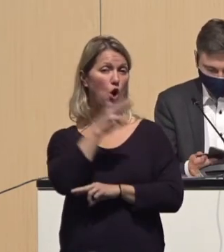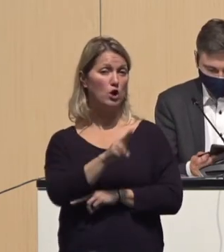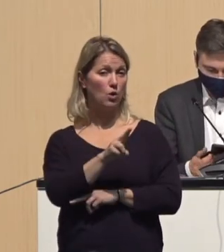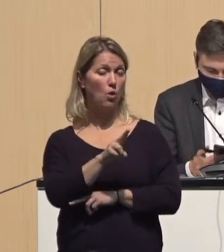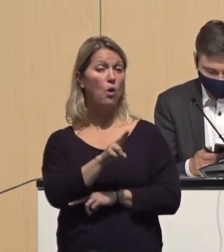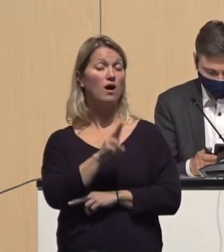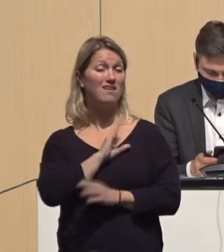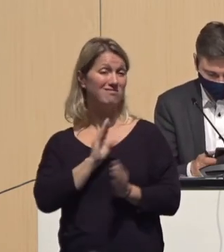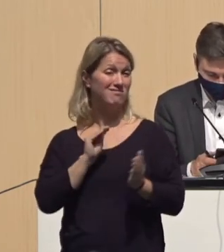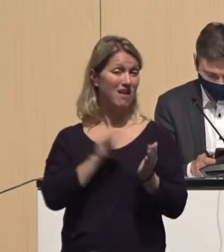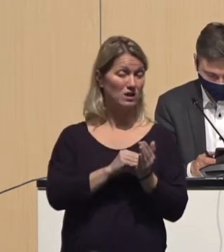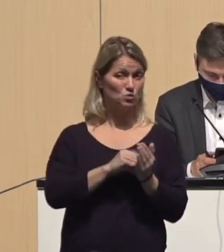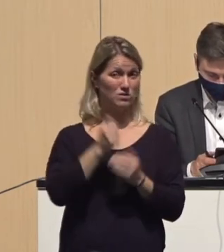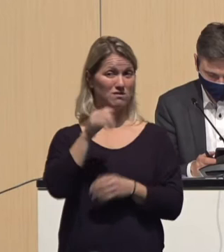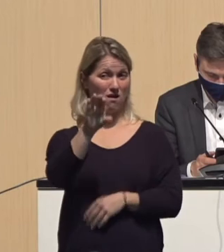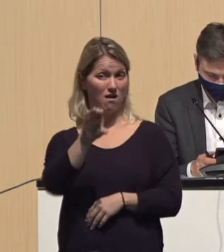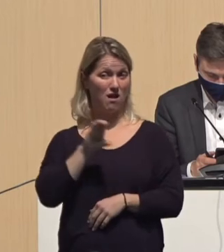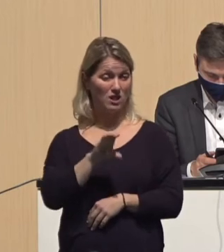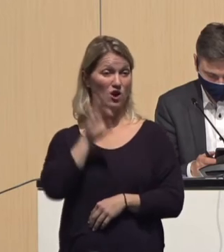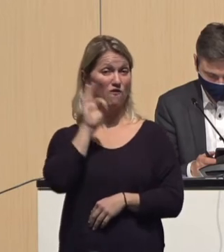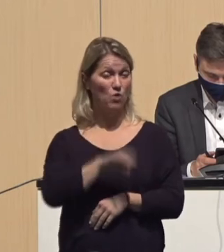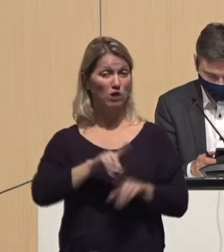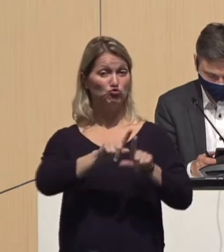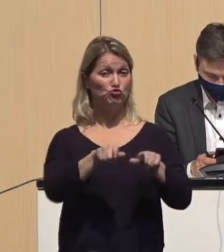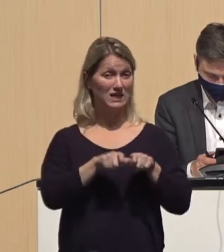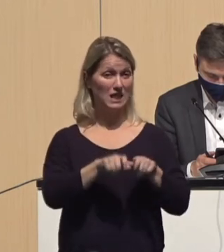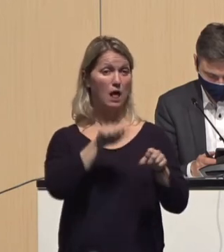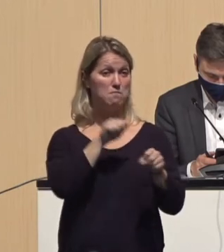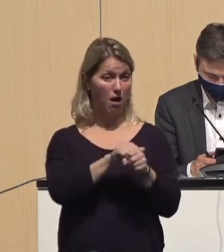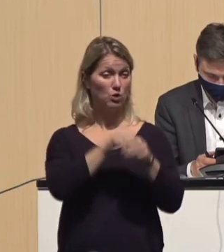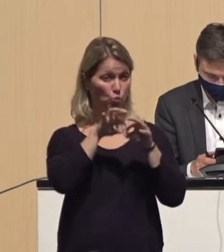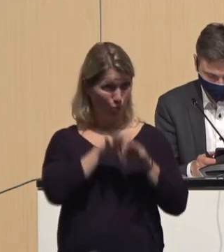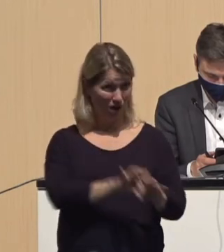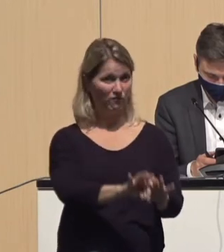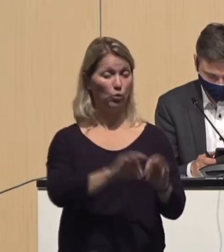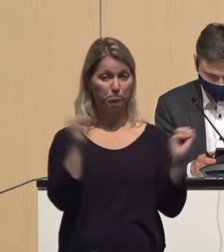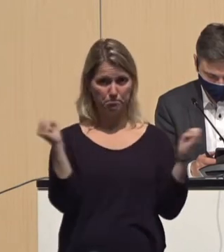zusätzliche Gelder für die Durchführung des Striezelmarktes beschlossen.